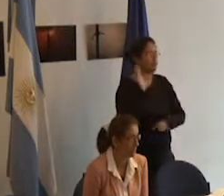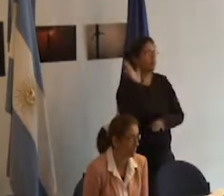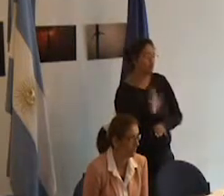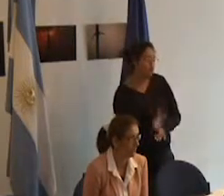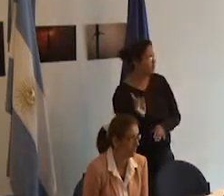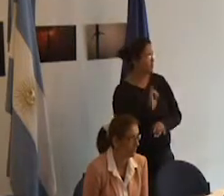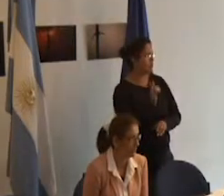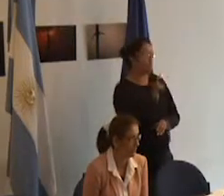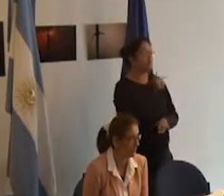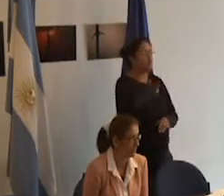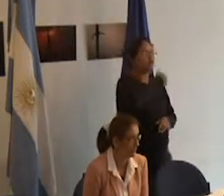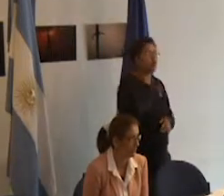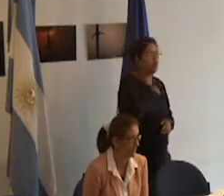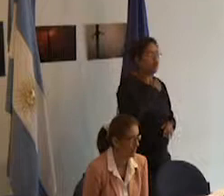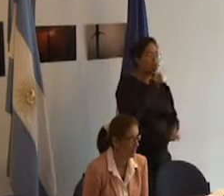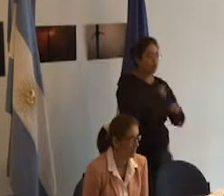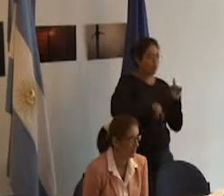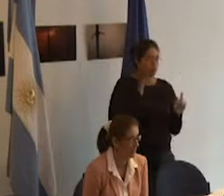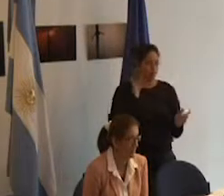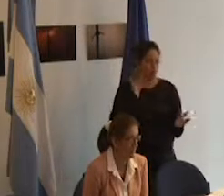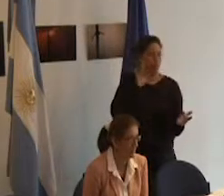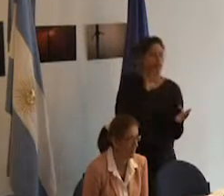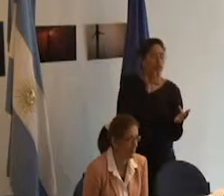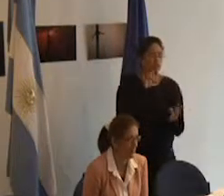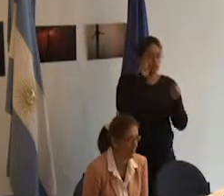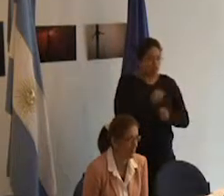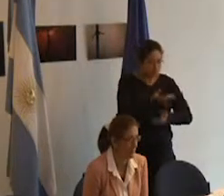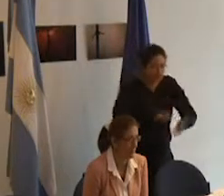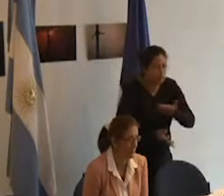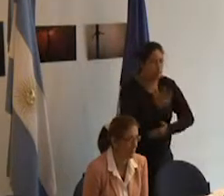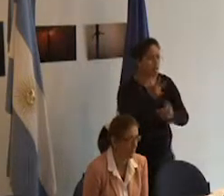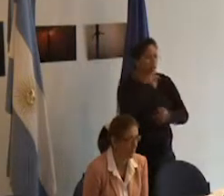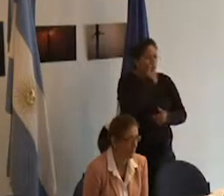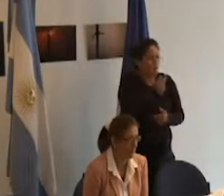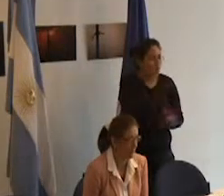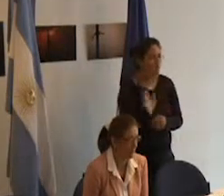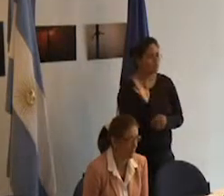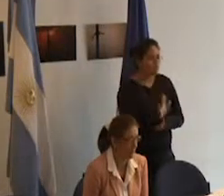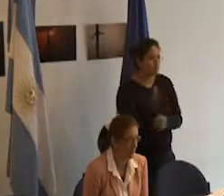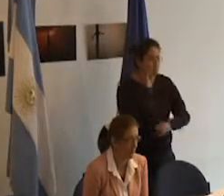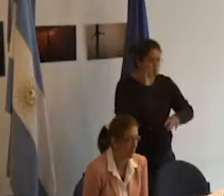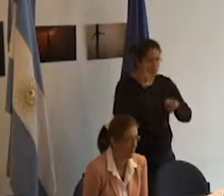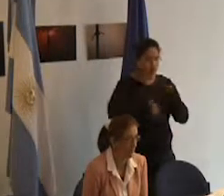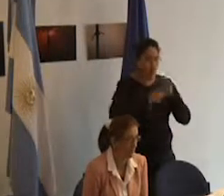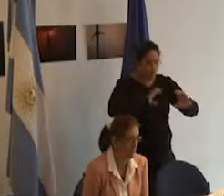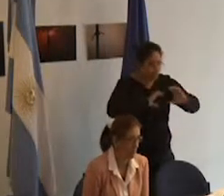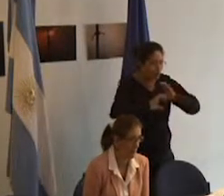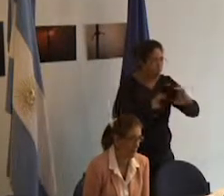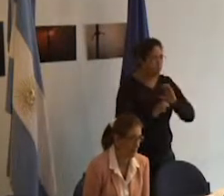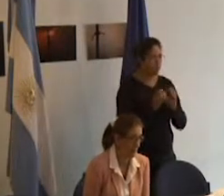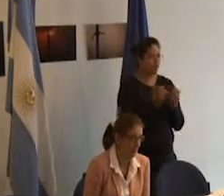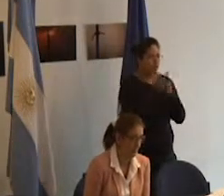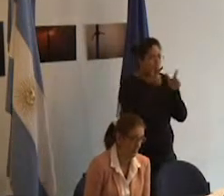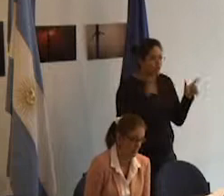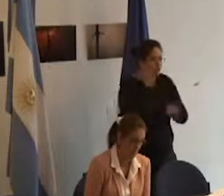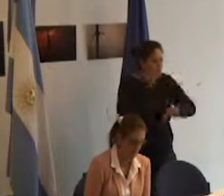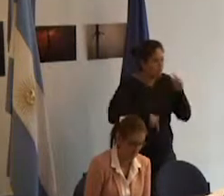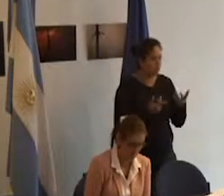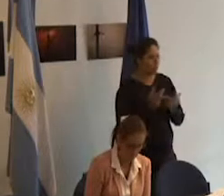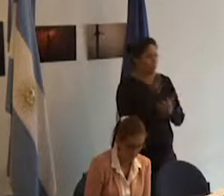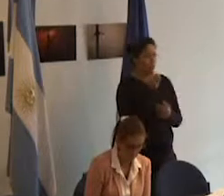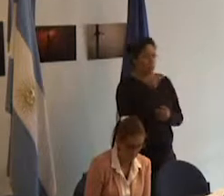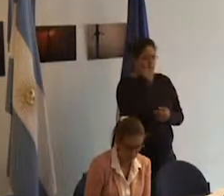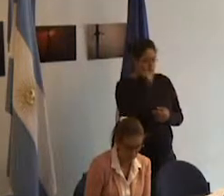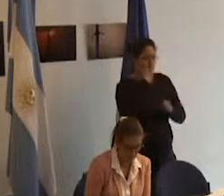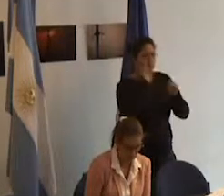discapacitado no es del discapacitado, es de usted que no puede acceder a él a través del lenguaje, es de usted que no puede comunicarse con él. El